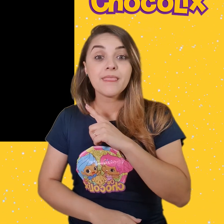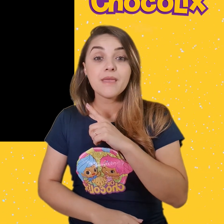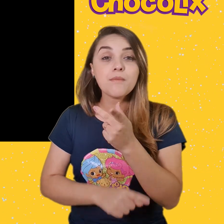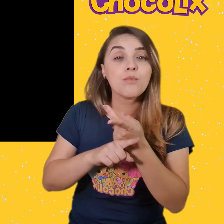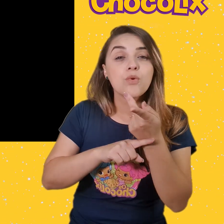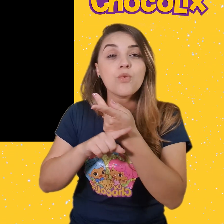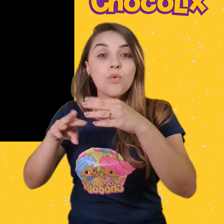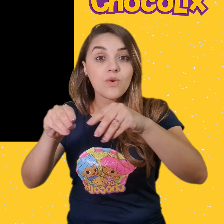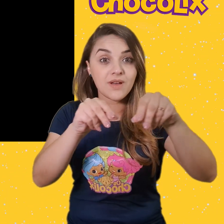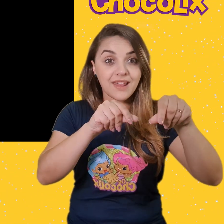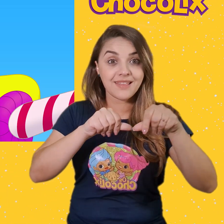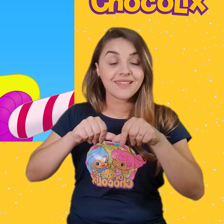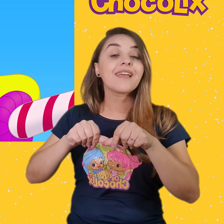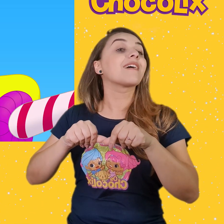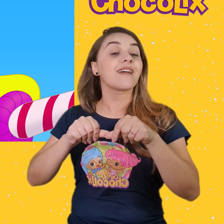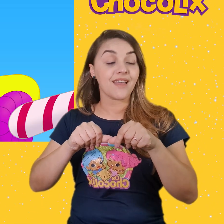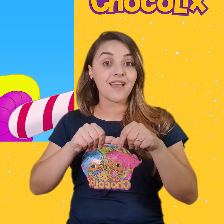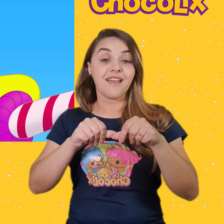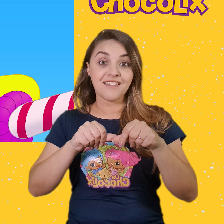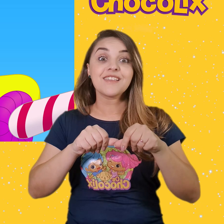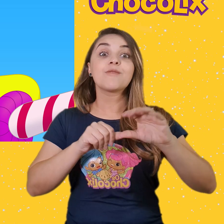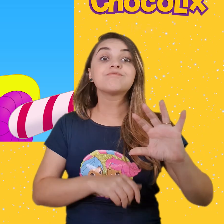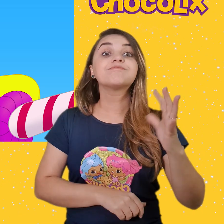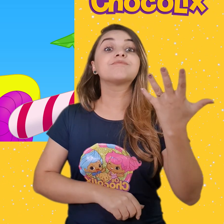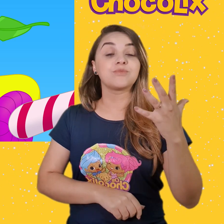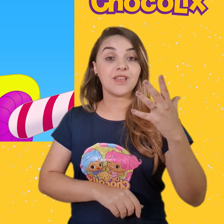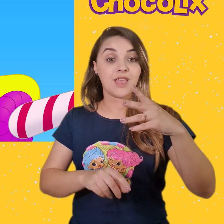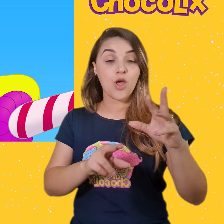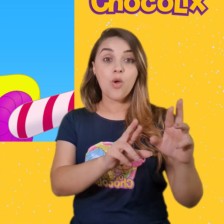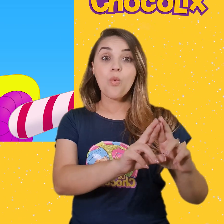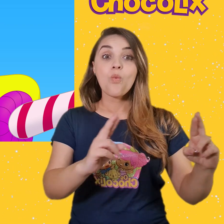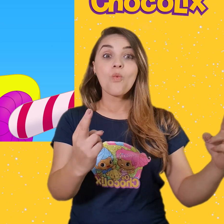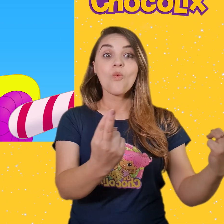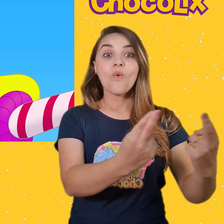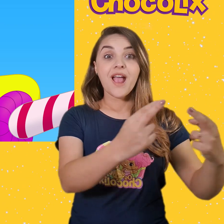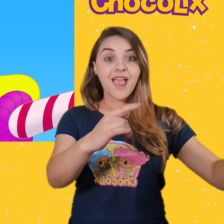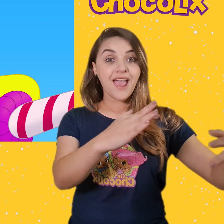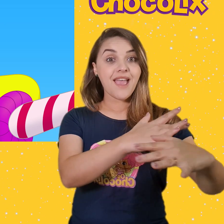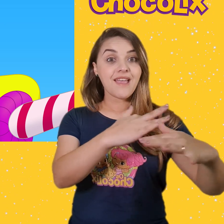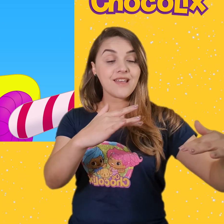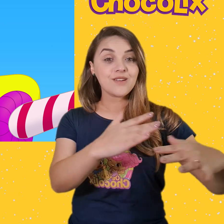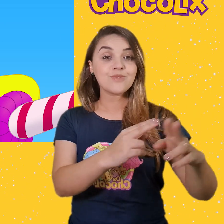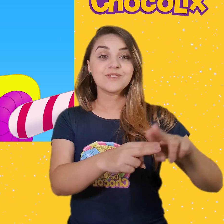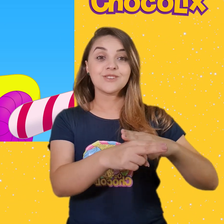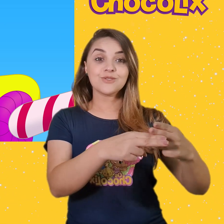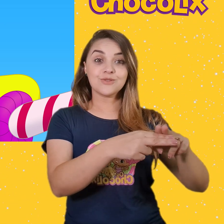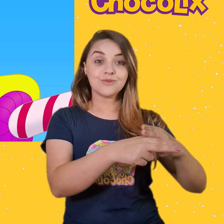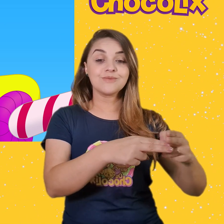o Reino da Chocolândia. Terra à vista! Eu não vejo nada!